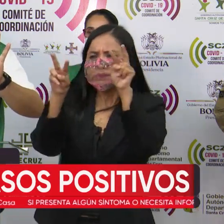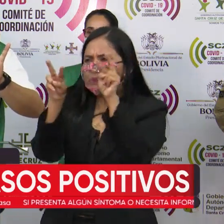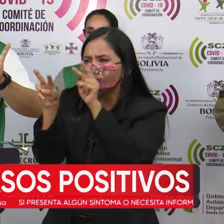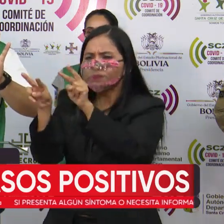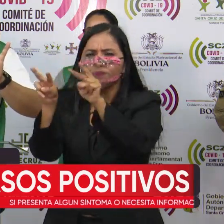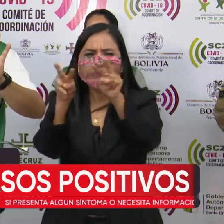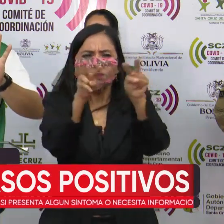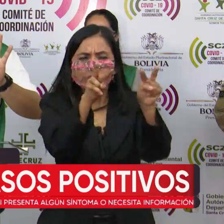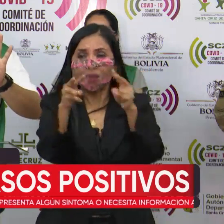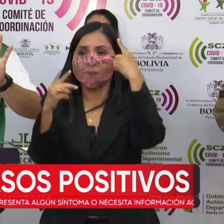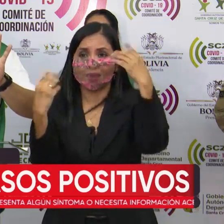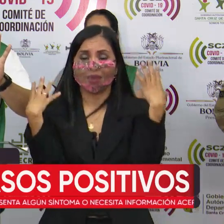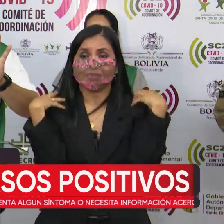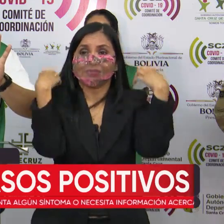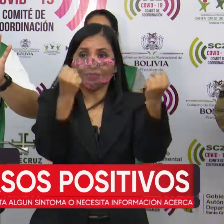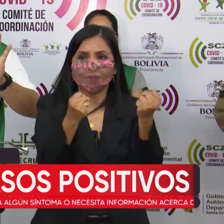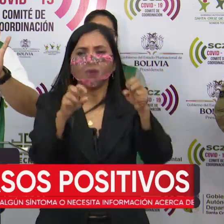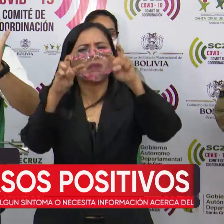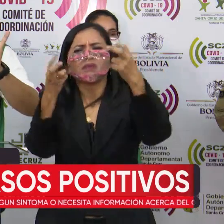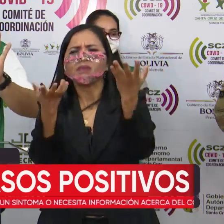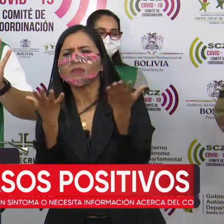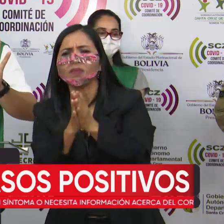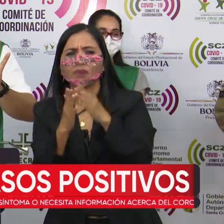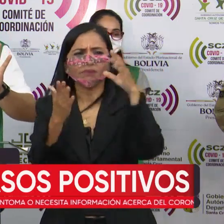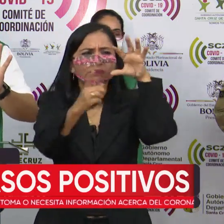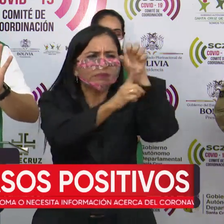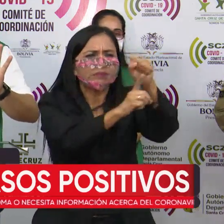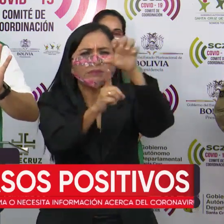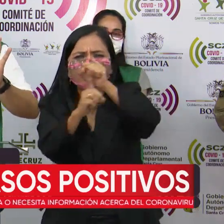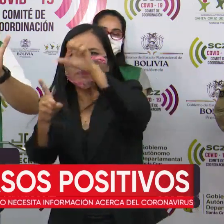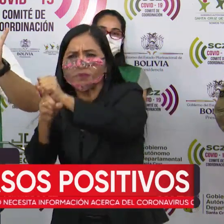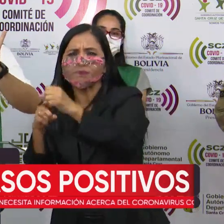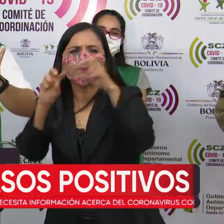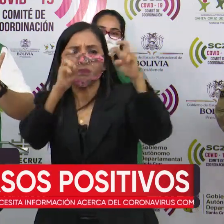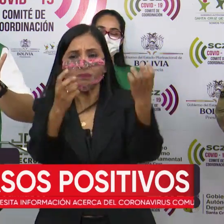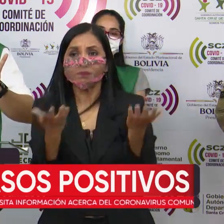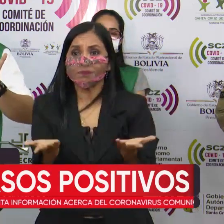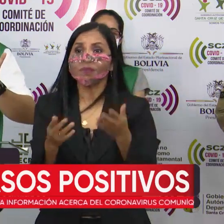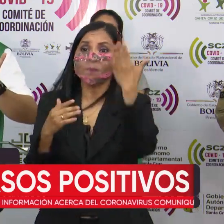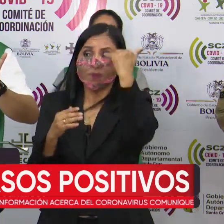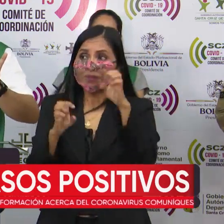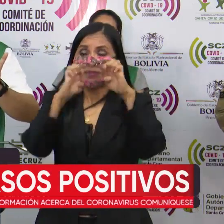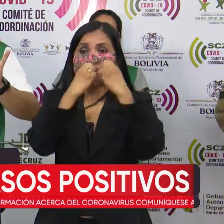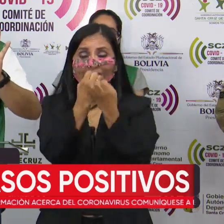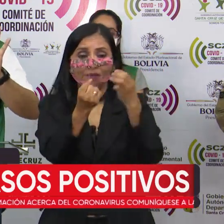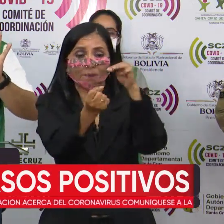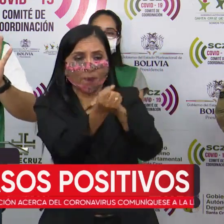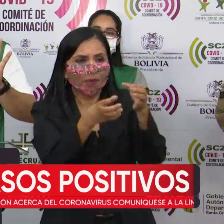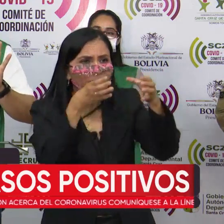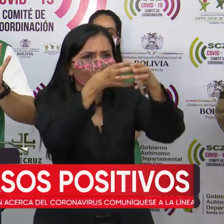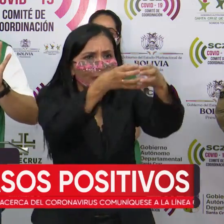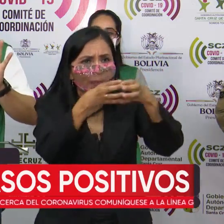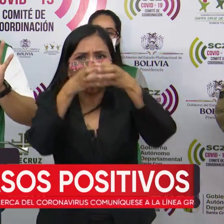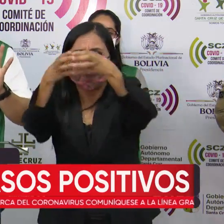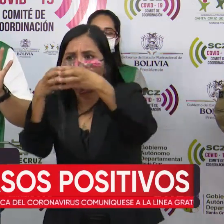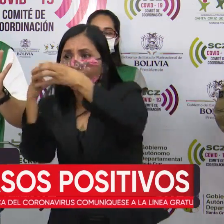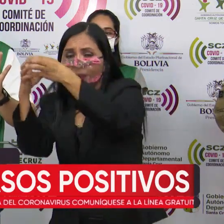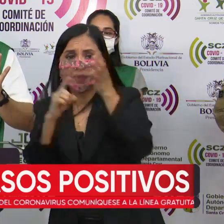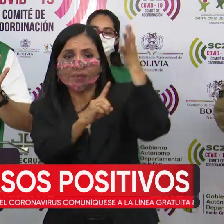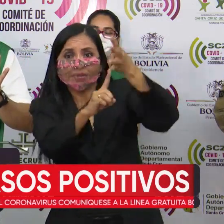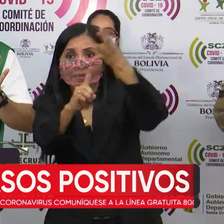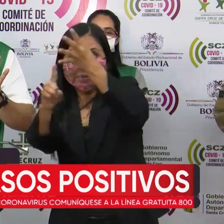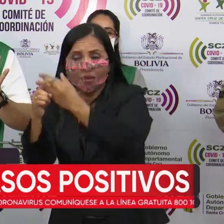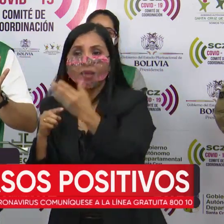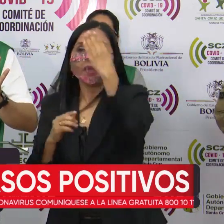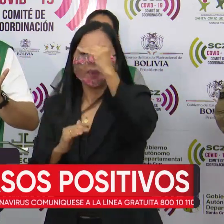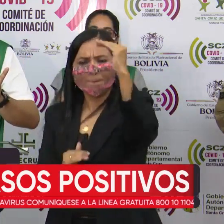la salud pública respecto al tema de identificar los casos, y para eso son las brigadas de rastrillaje, y luego la